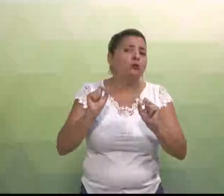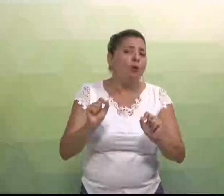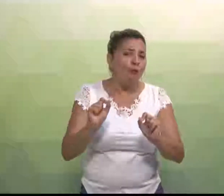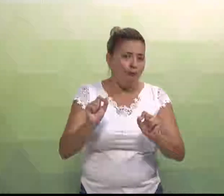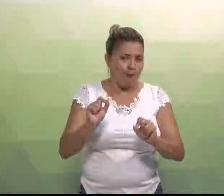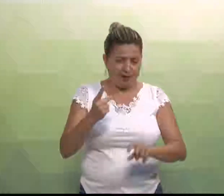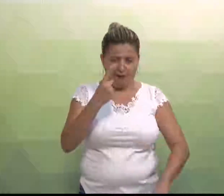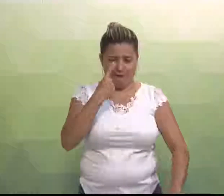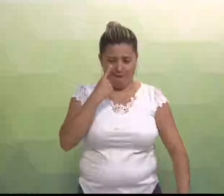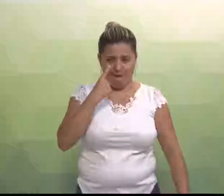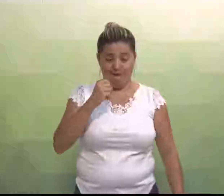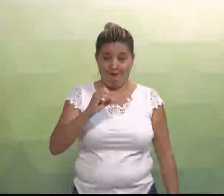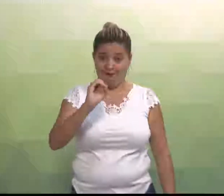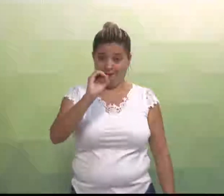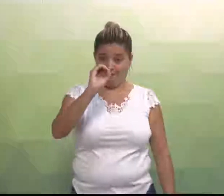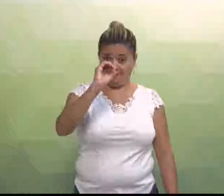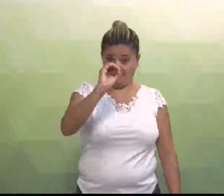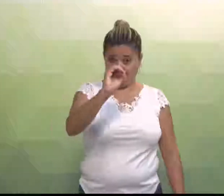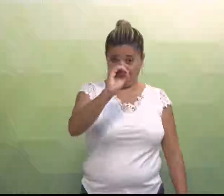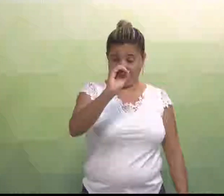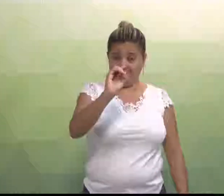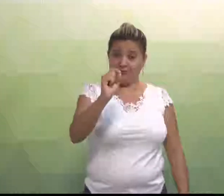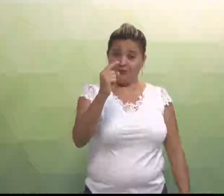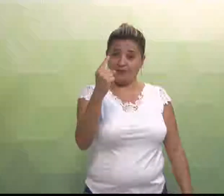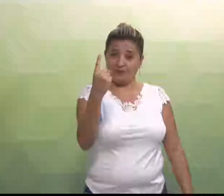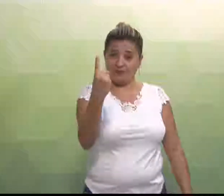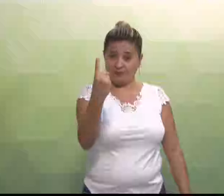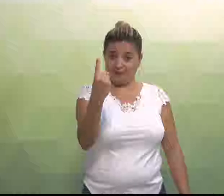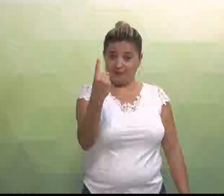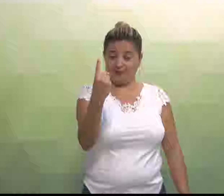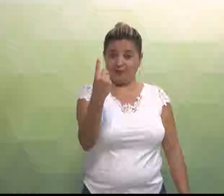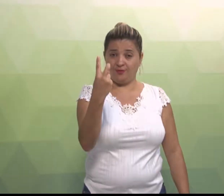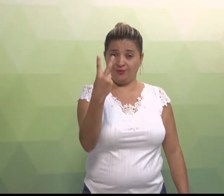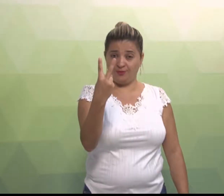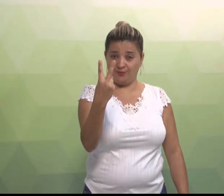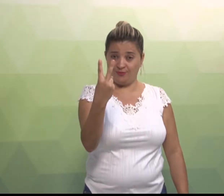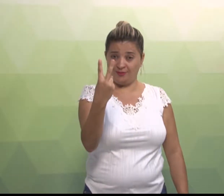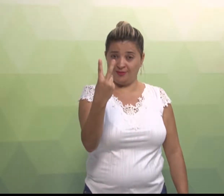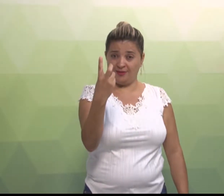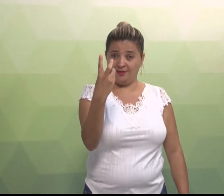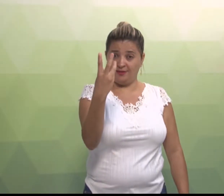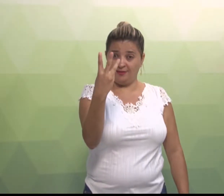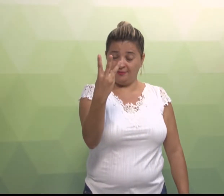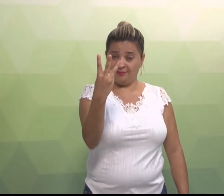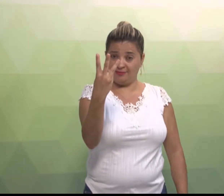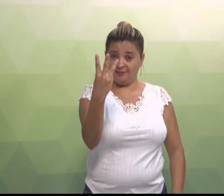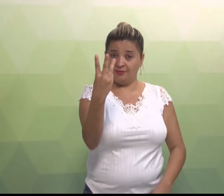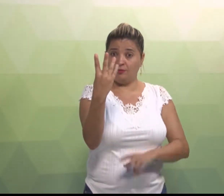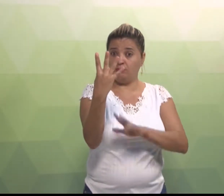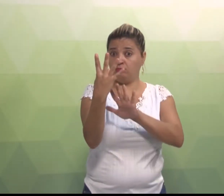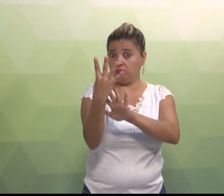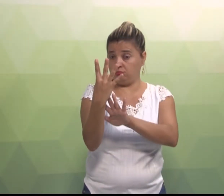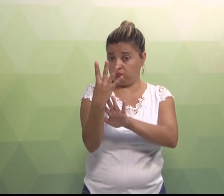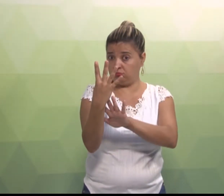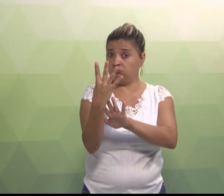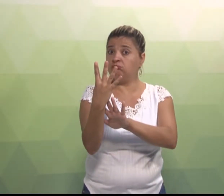Qual a diferença? O que muda? O 0, 1, 2, 3, 4.